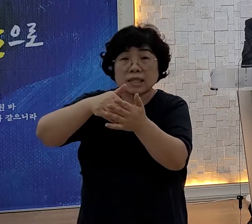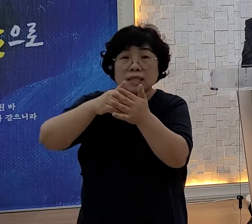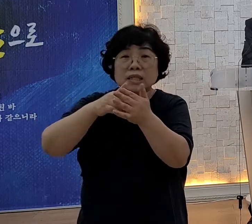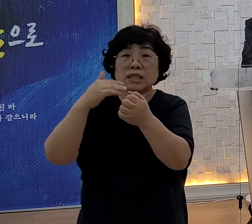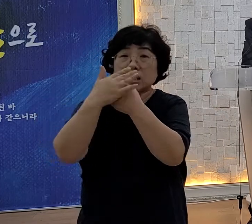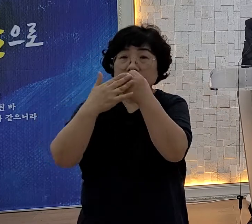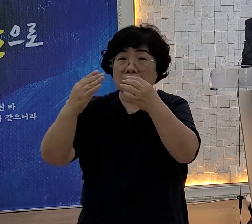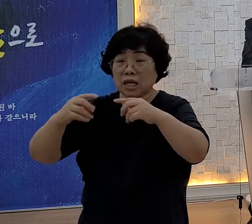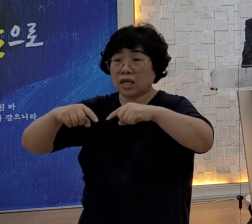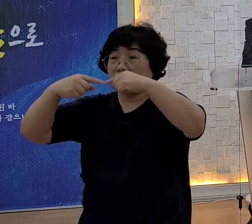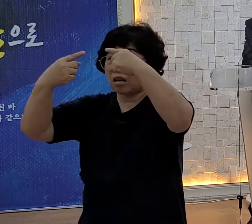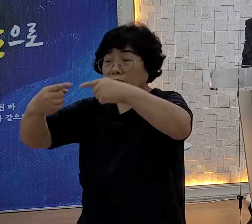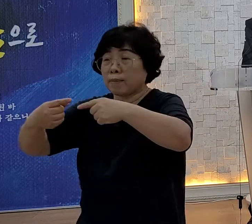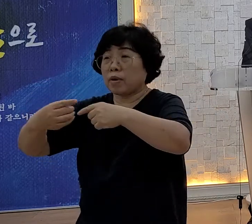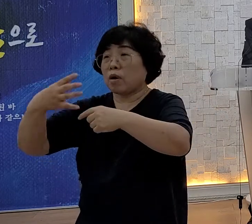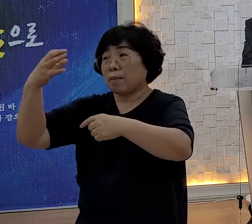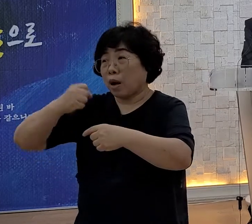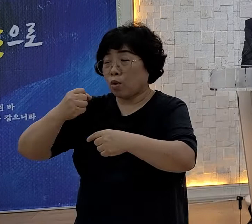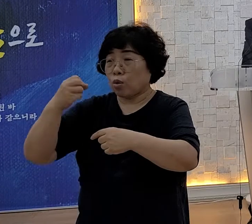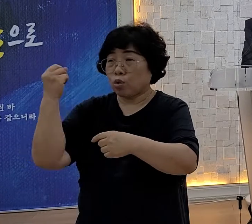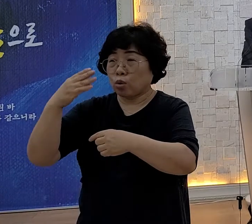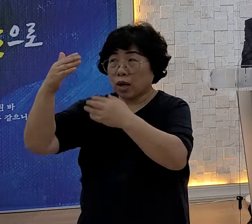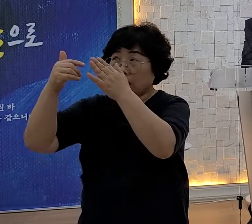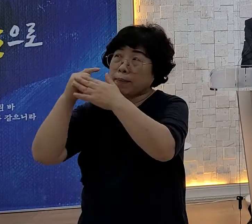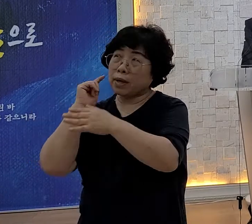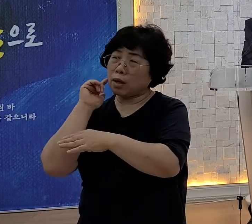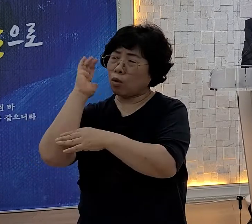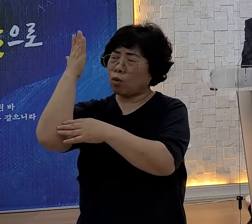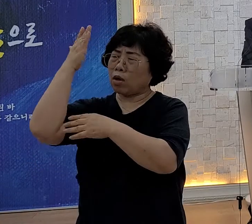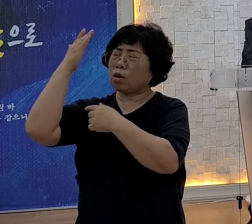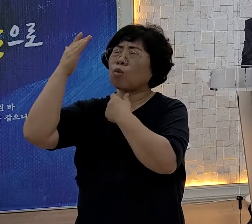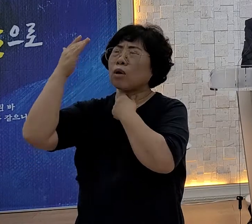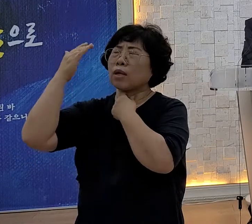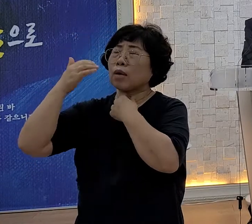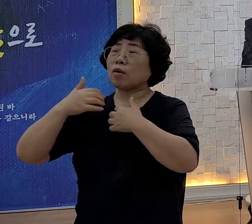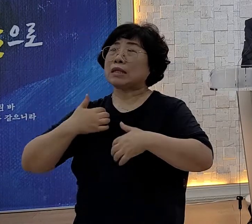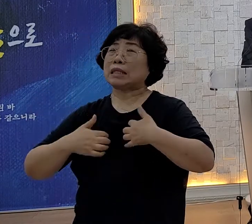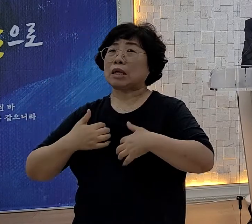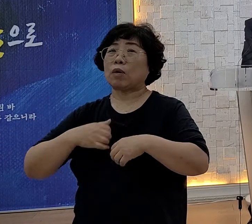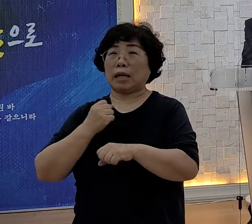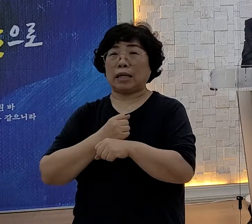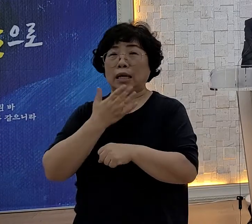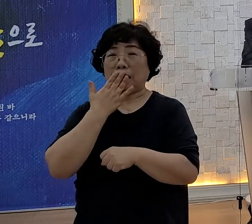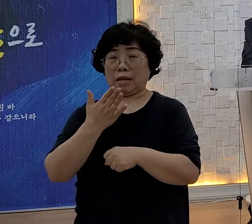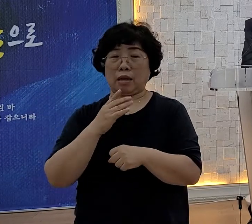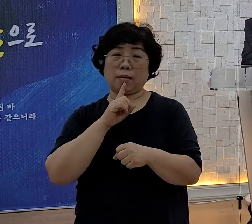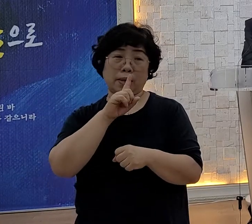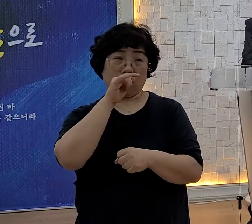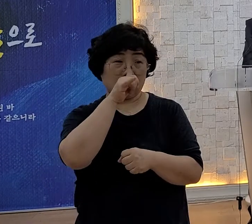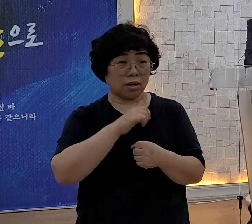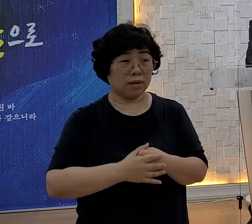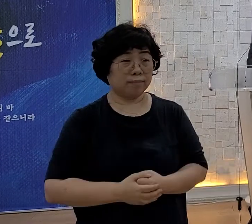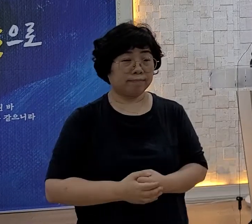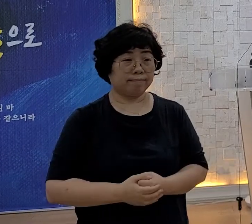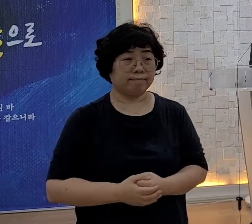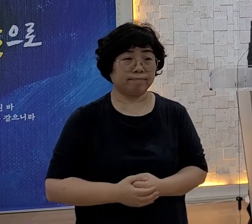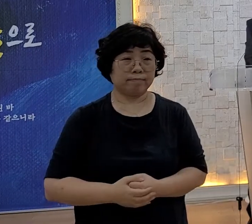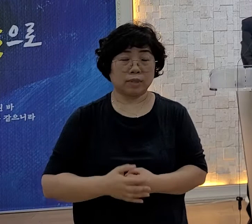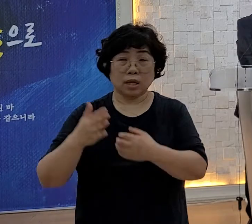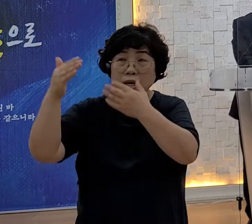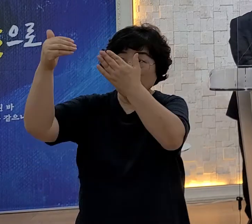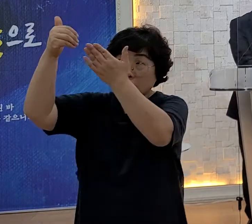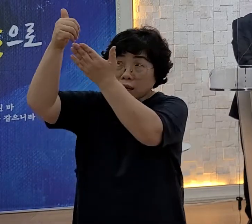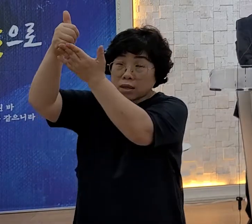얻었으며 하나님의 영광을 바라고 즐거워하느니라. 이렇게 말씀하고 있습니다. 자,